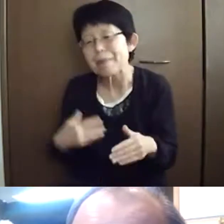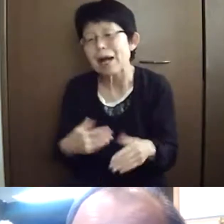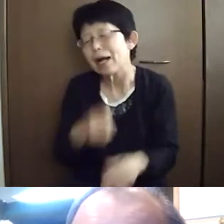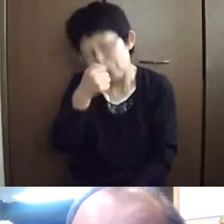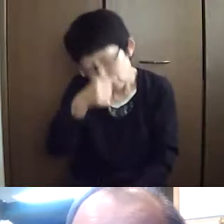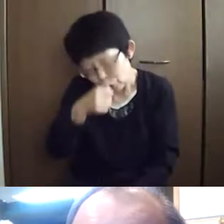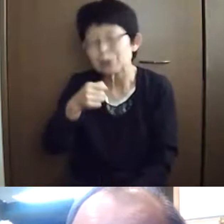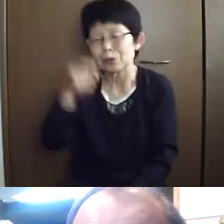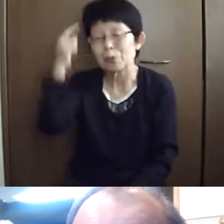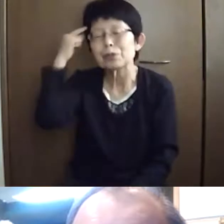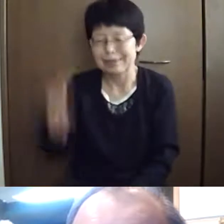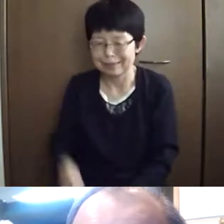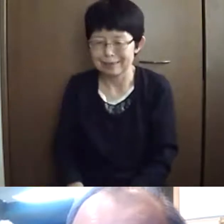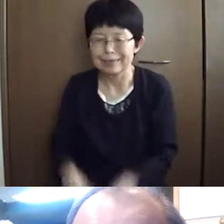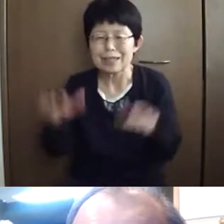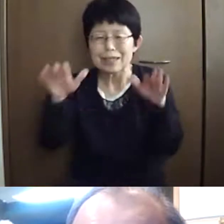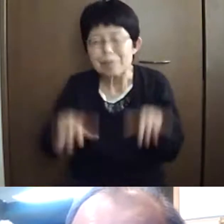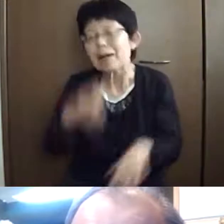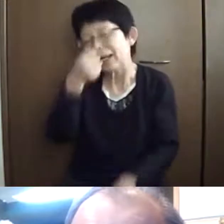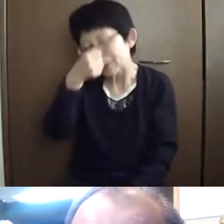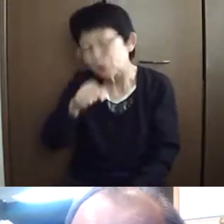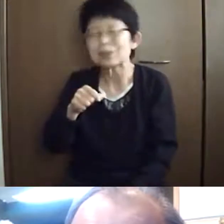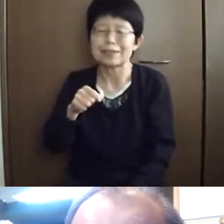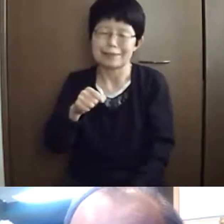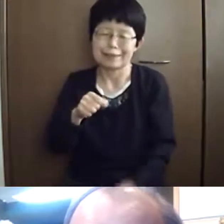ゃあ今がもう充実してるってことですね。うん。